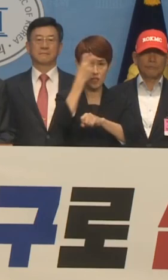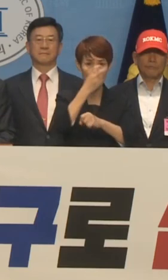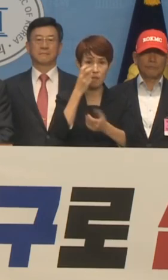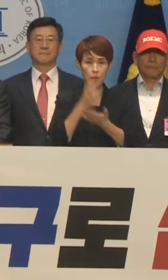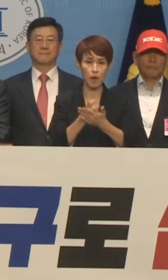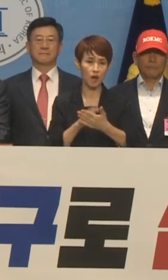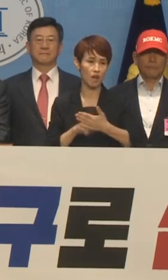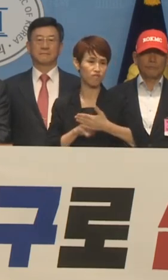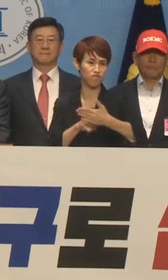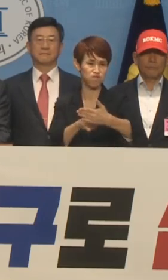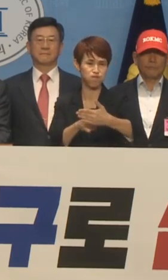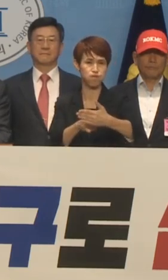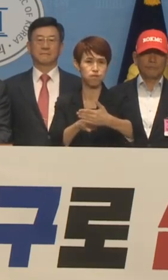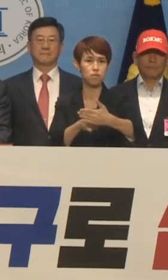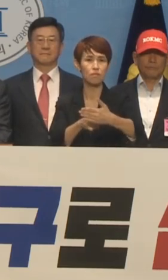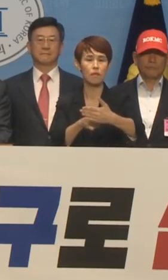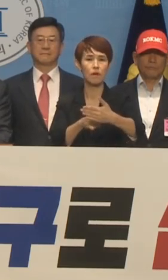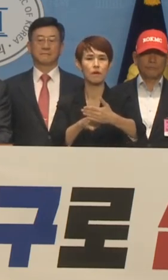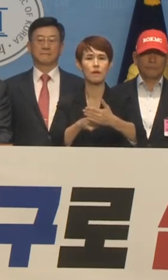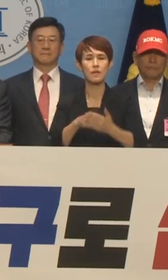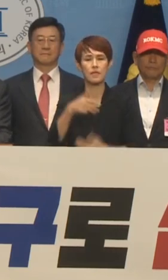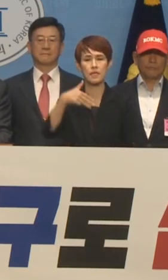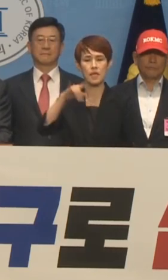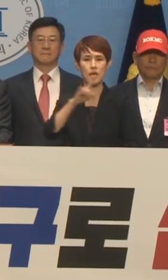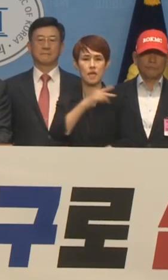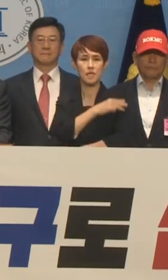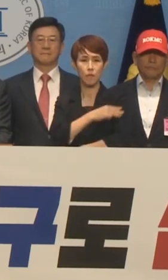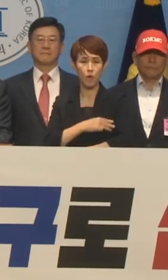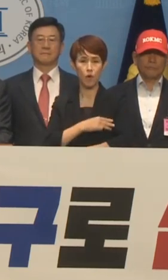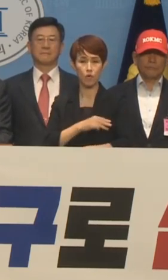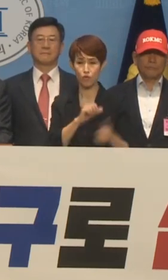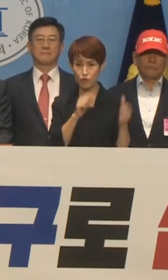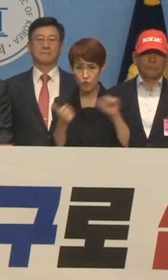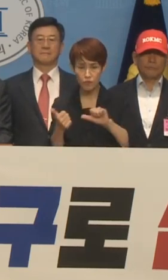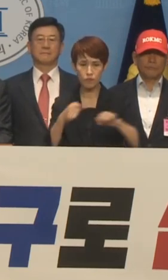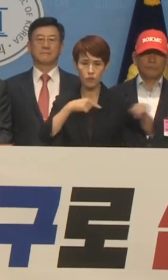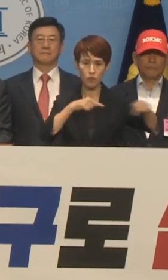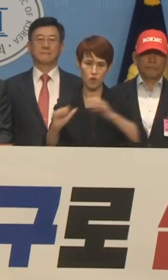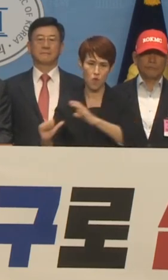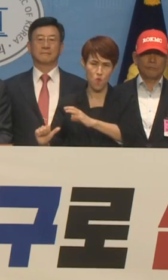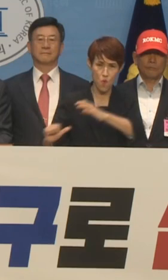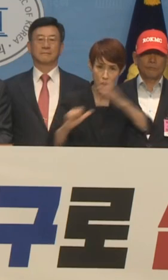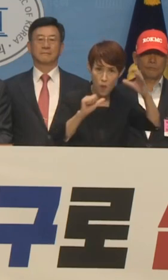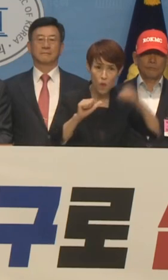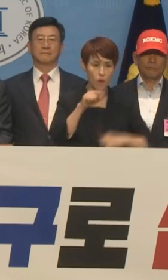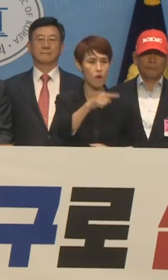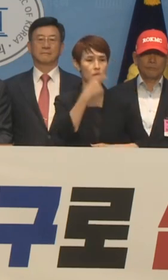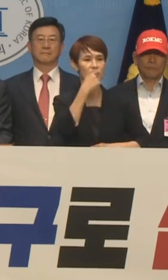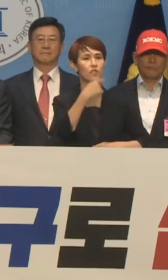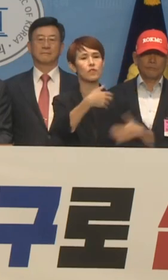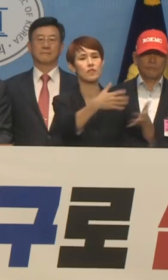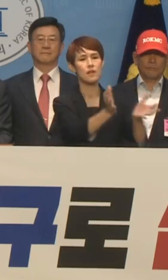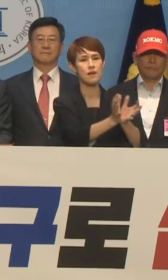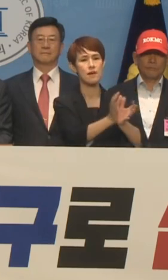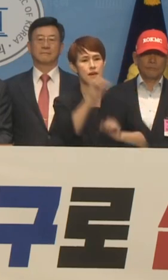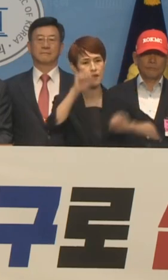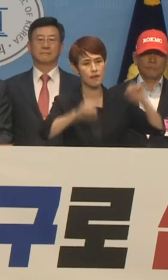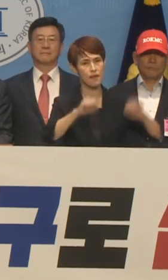처리로 안타까운 최상병의 죽음을 정치적으로 활용하는 민주당 행태를